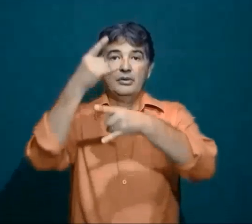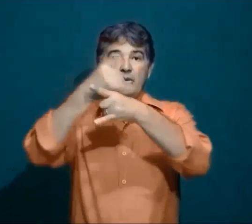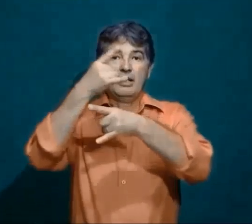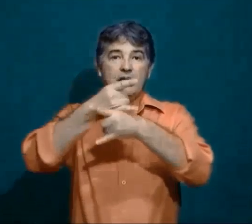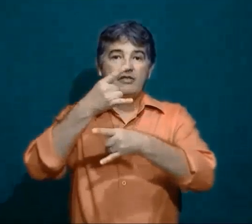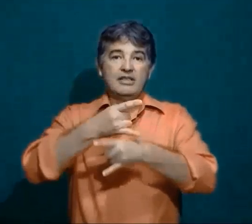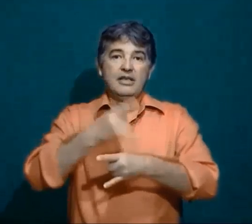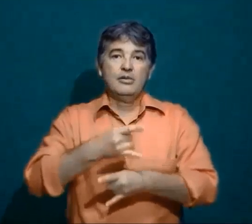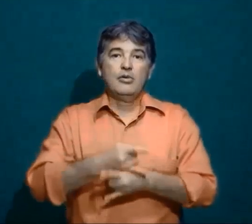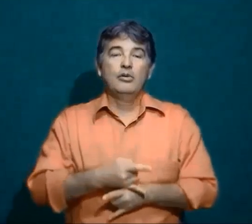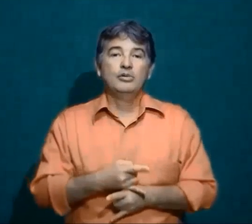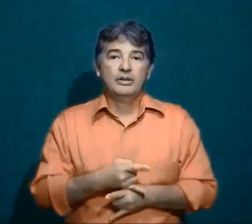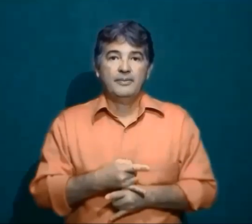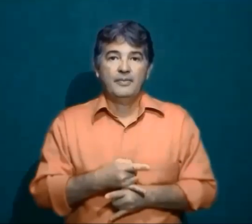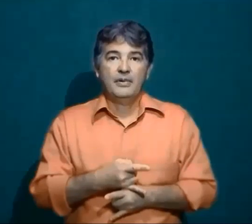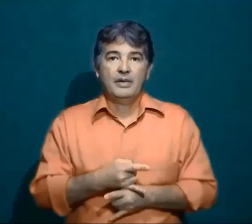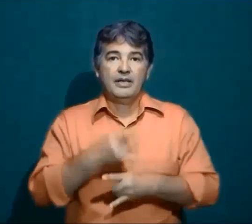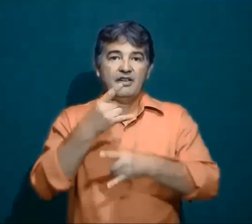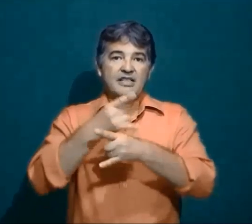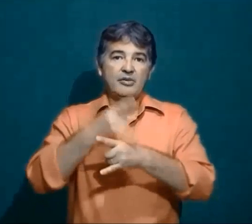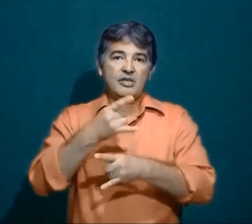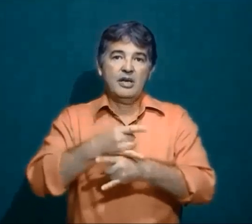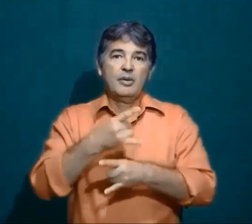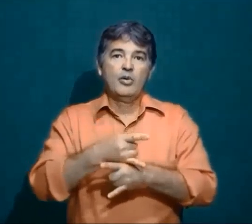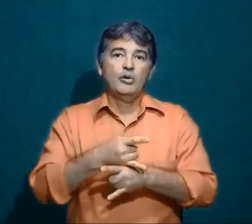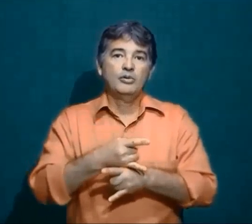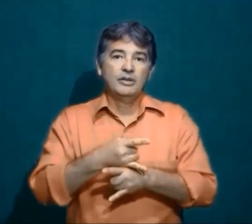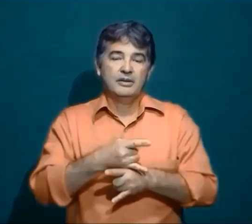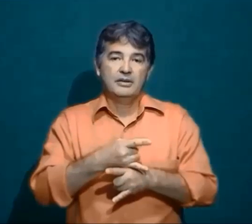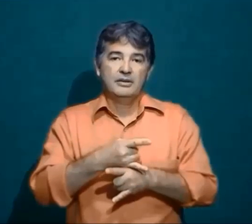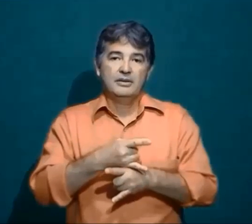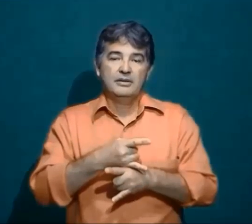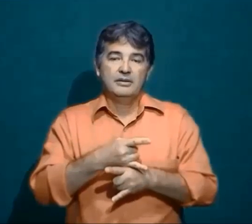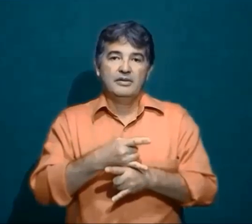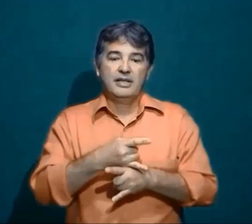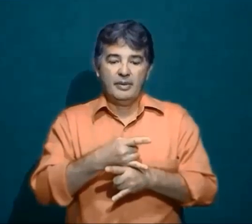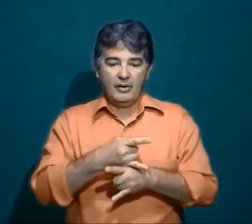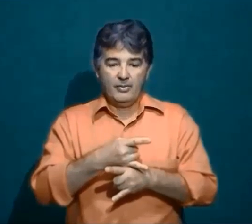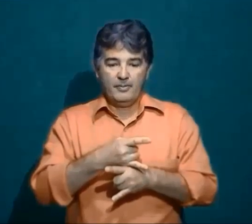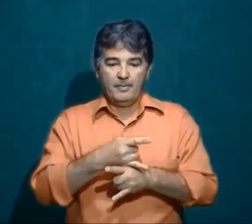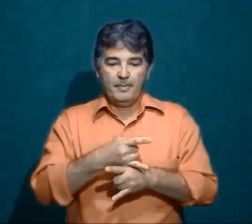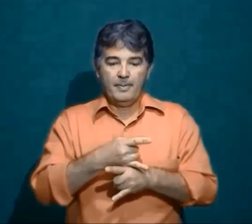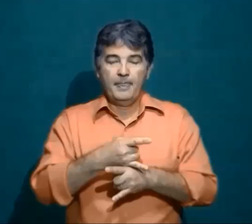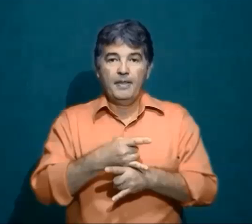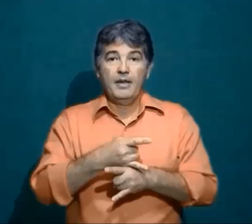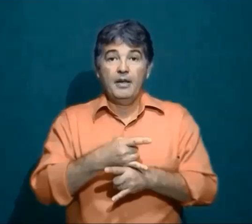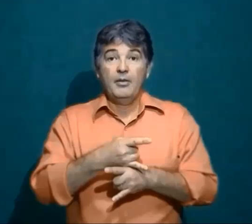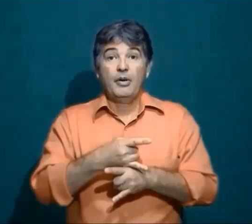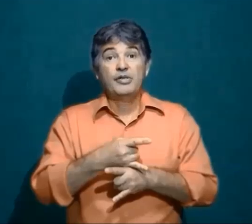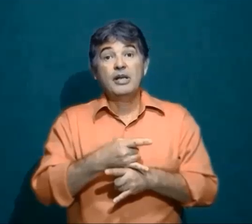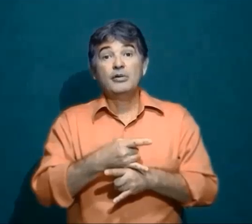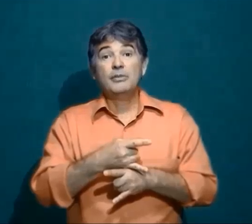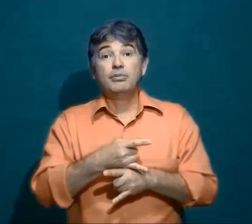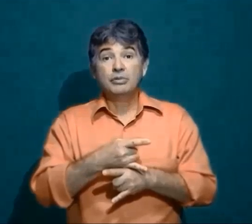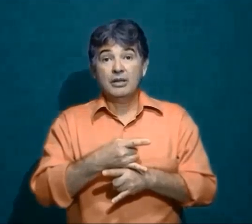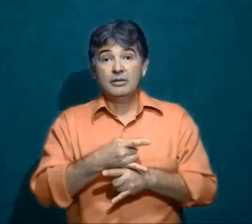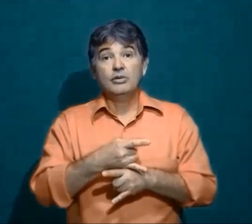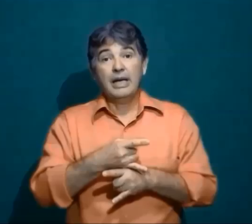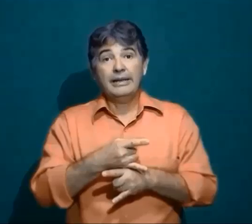Então, aqui vai sendo a coluna, aqui vai ser o sinal para a coluna vertebral. Para o sinal de bunda ou